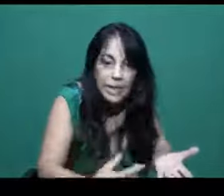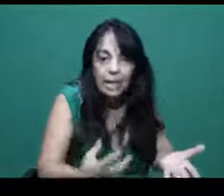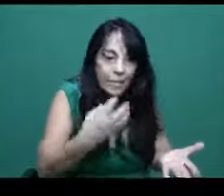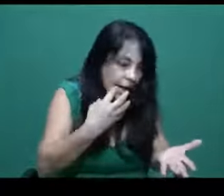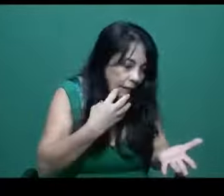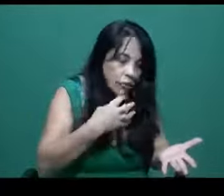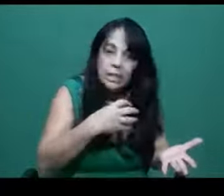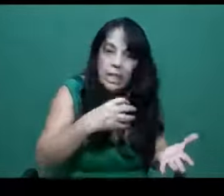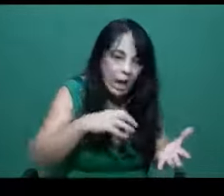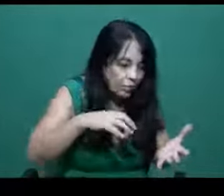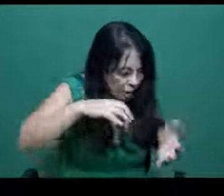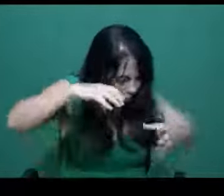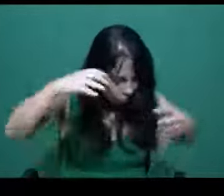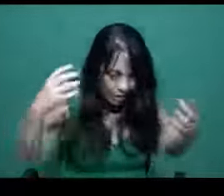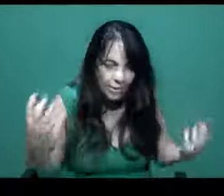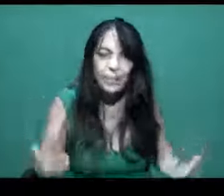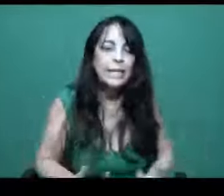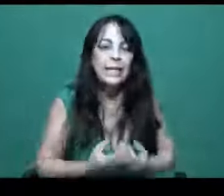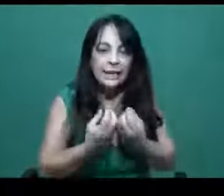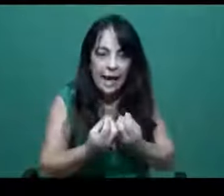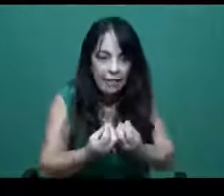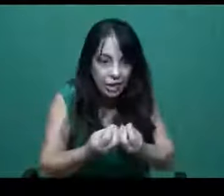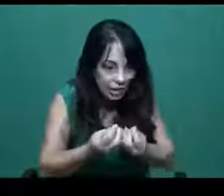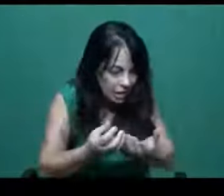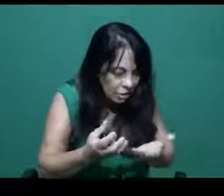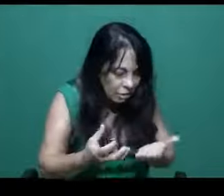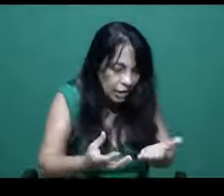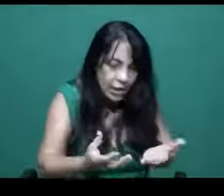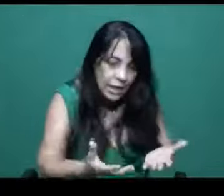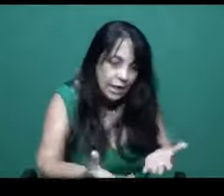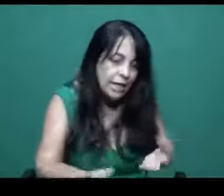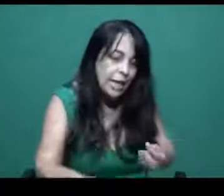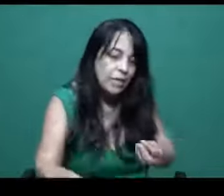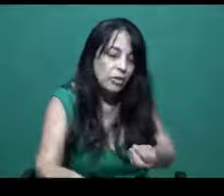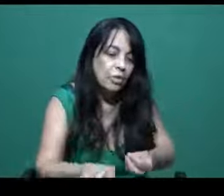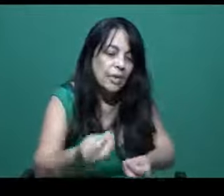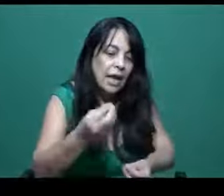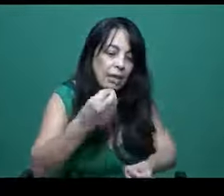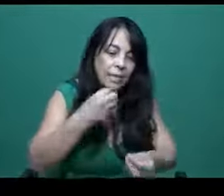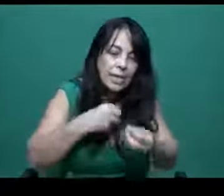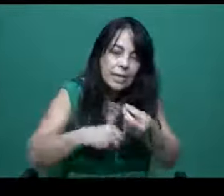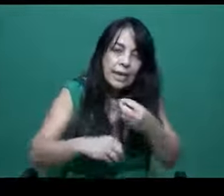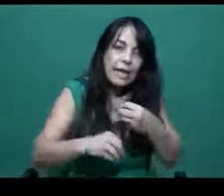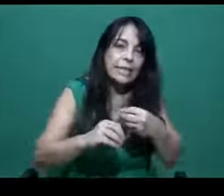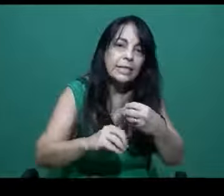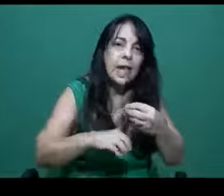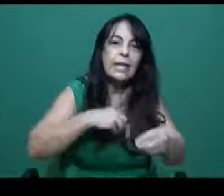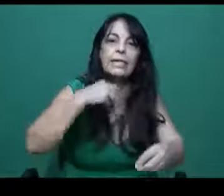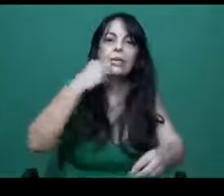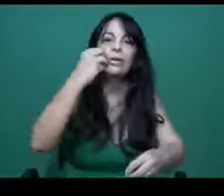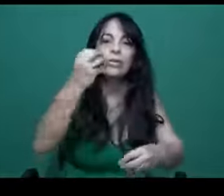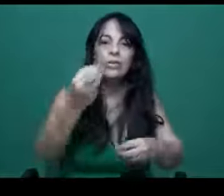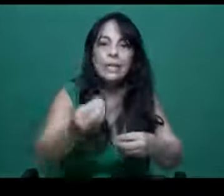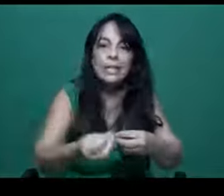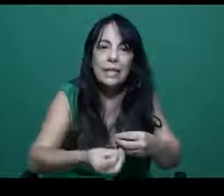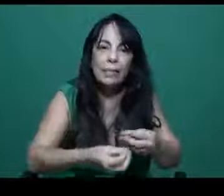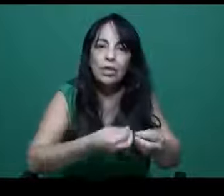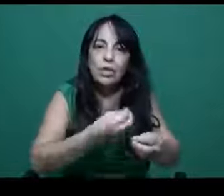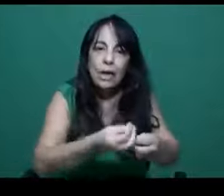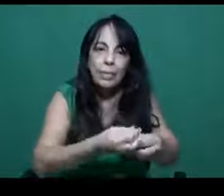ela me dava o sinal, e aí eu representava aquilo, e eles começaram a me ensinar sinais, e eu comecei a mostrar para